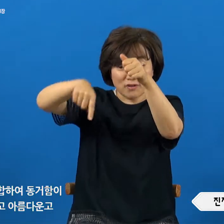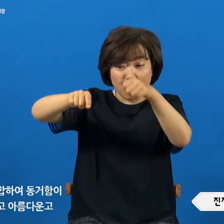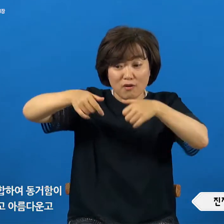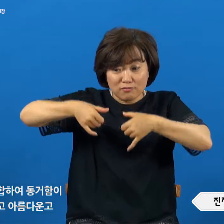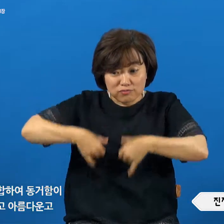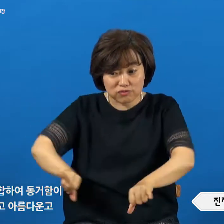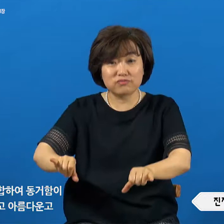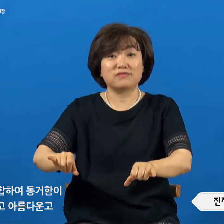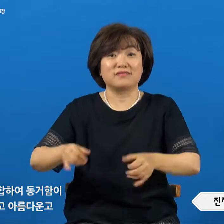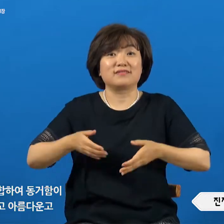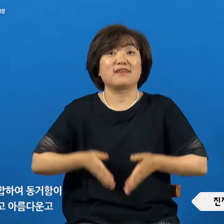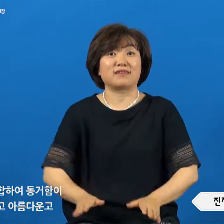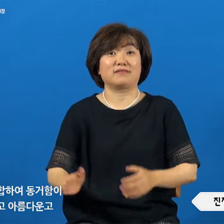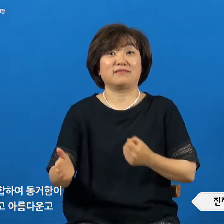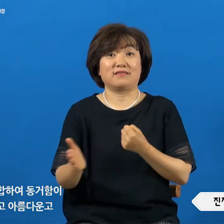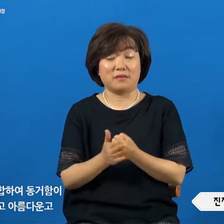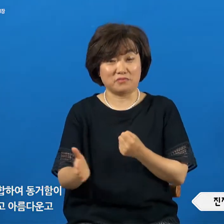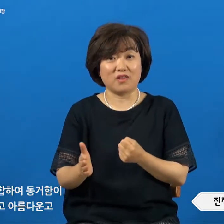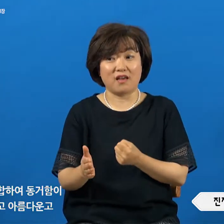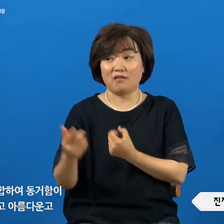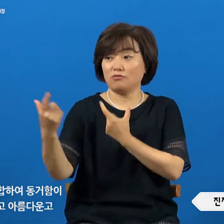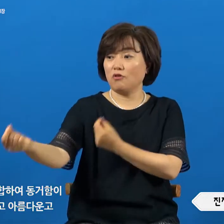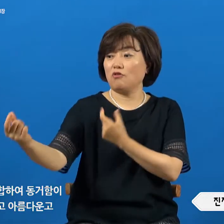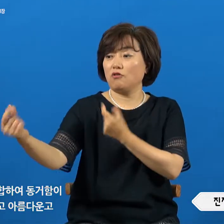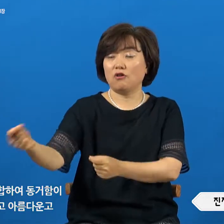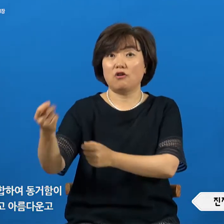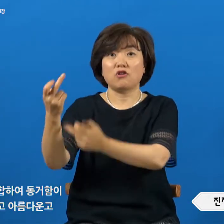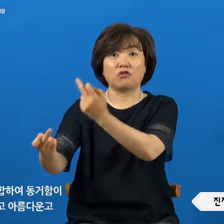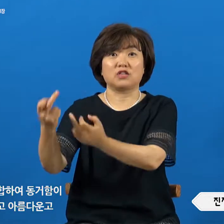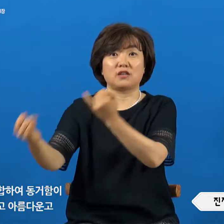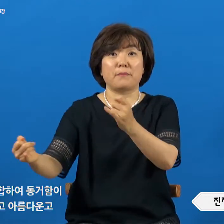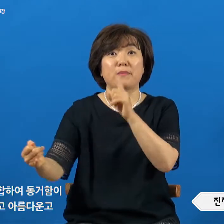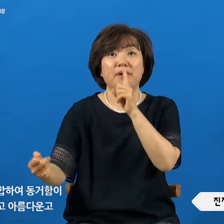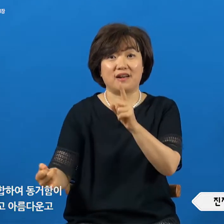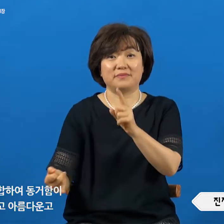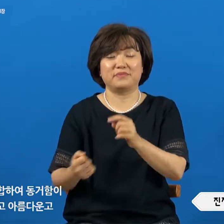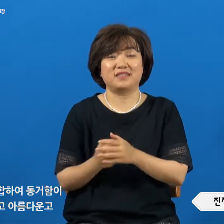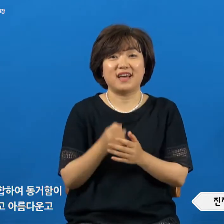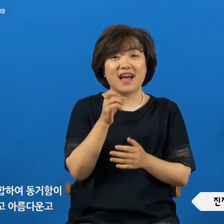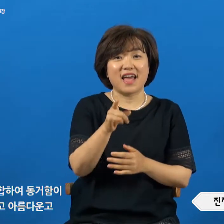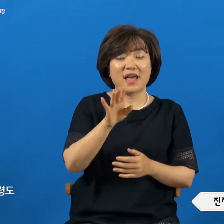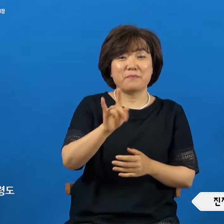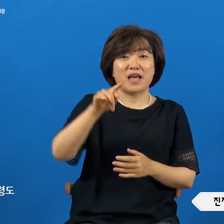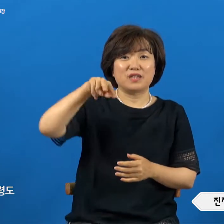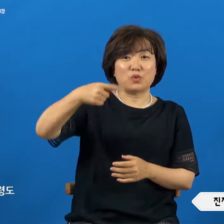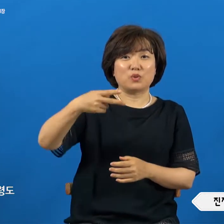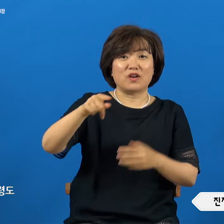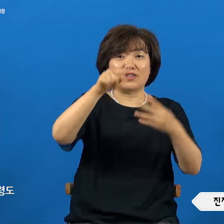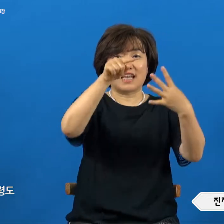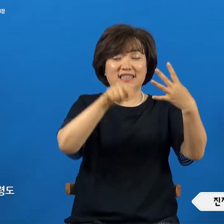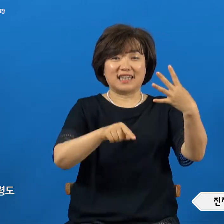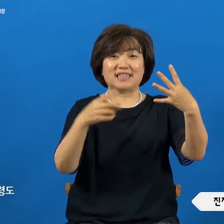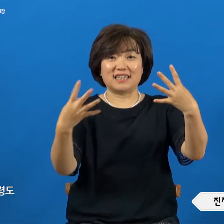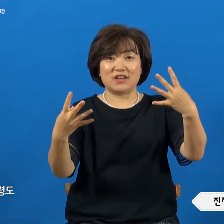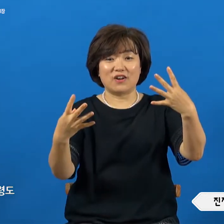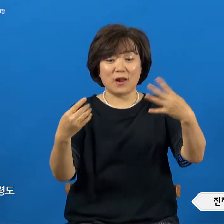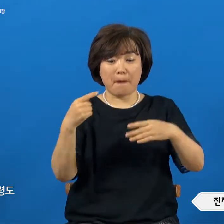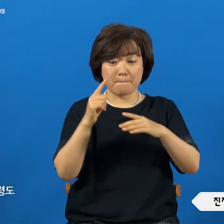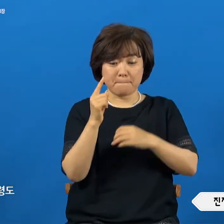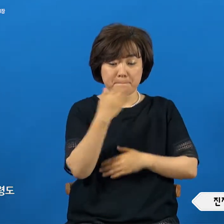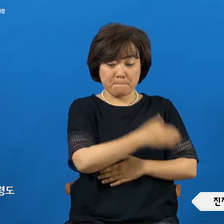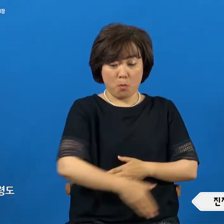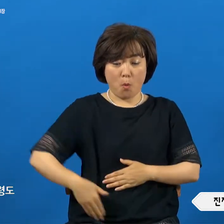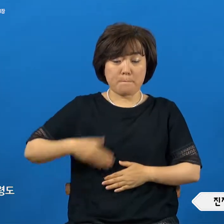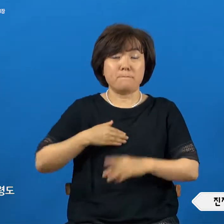하나님의 자녀됨을 성경은 설명합니다. 에베소서 4장 4절은 말씀합니다. 몸이